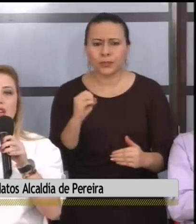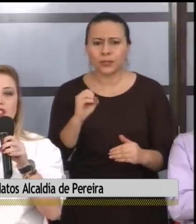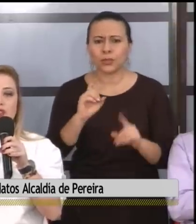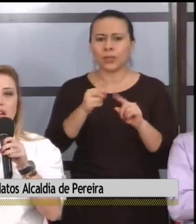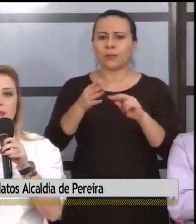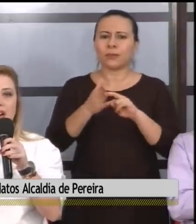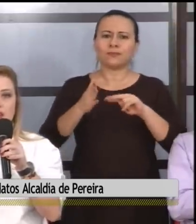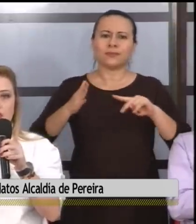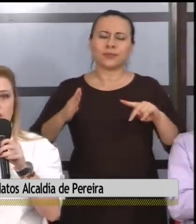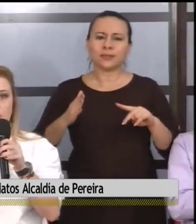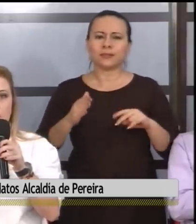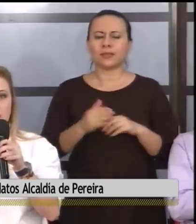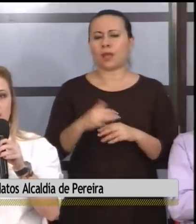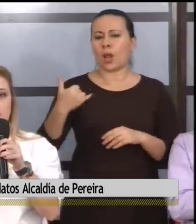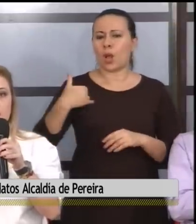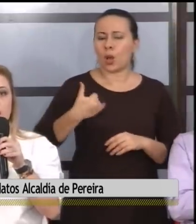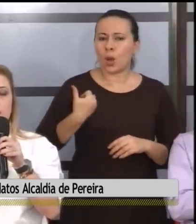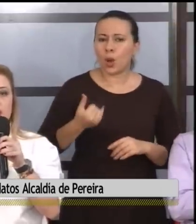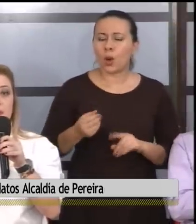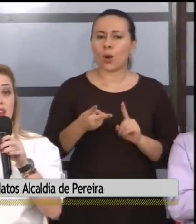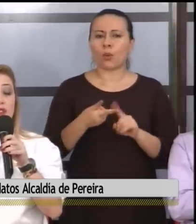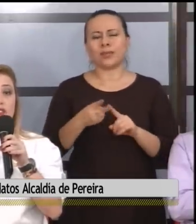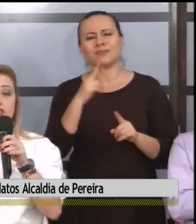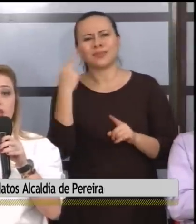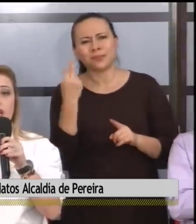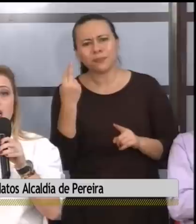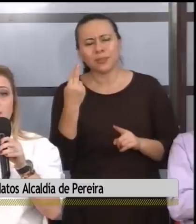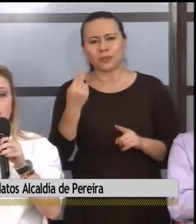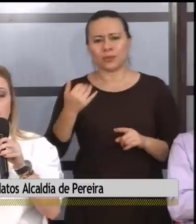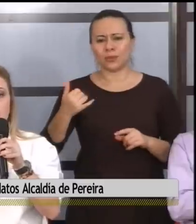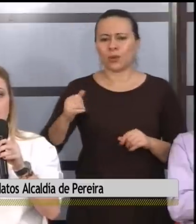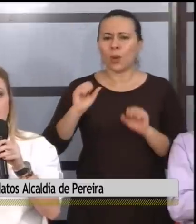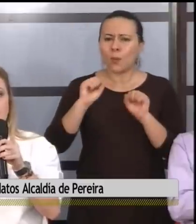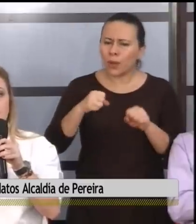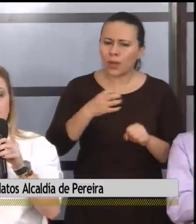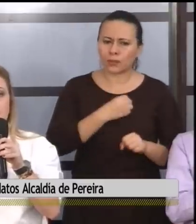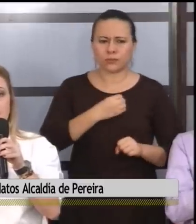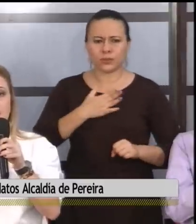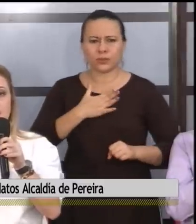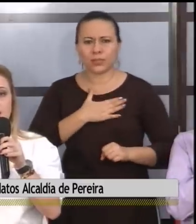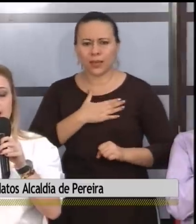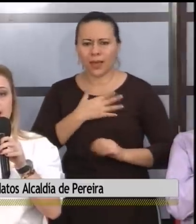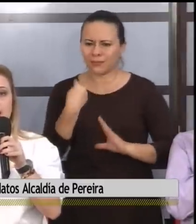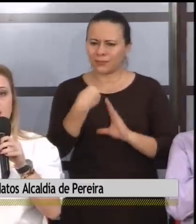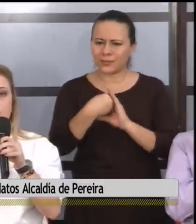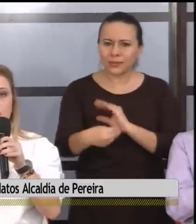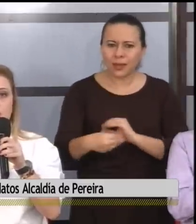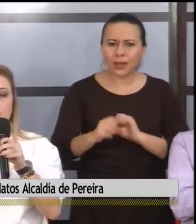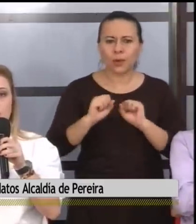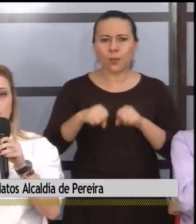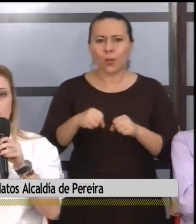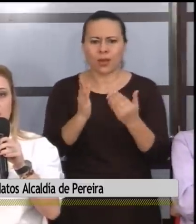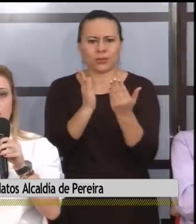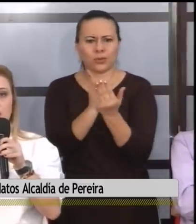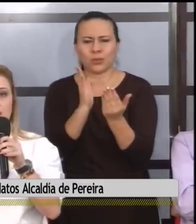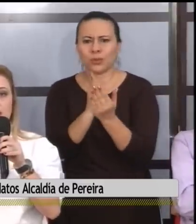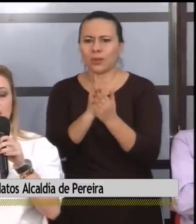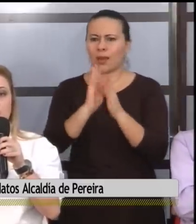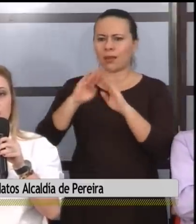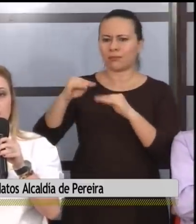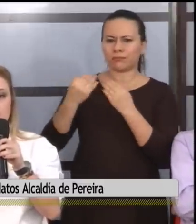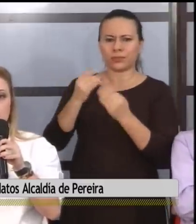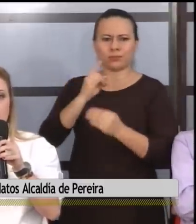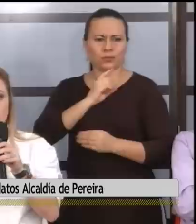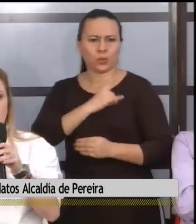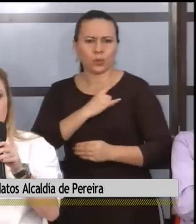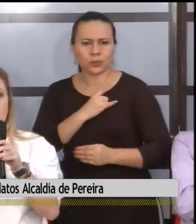técnica vocacional para nuestros jóvenes. Vuelvo y repito, que ellos tengan la oportunidad de salir y generar sus estudios superiores, generar